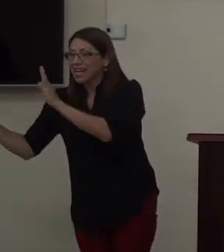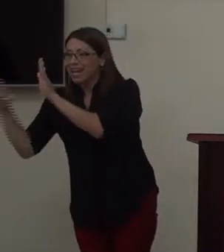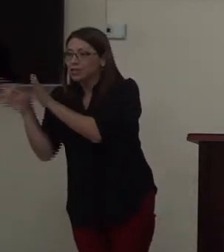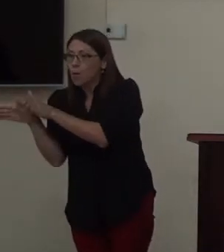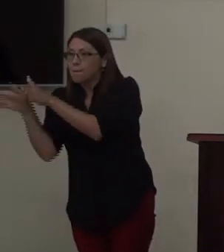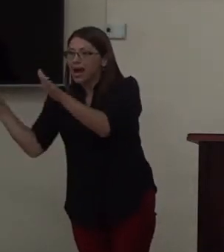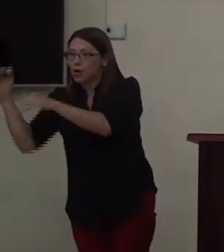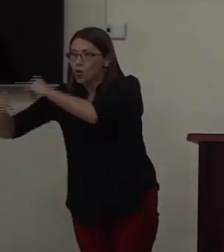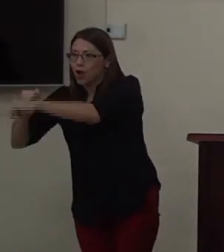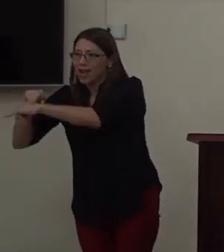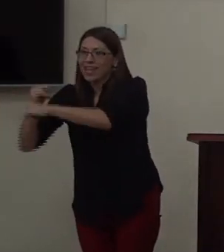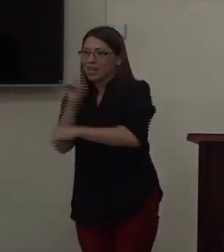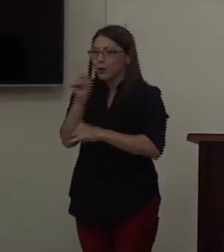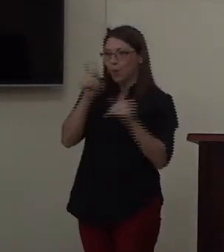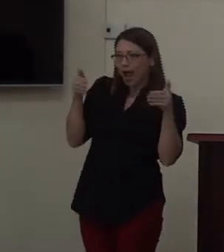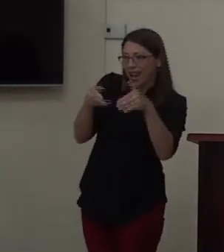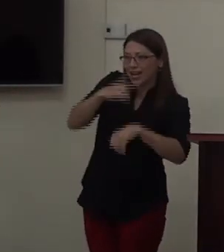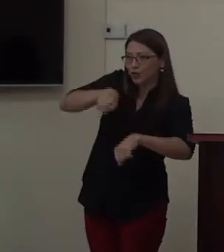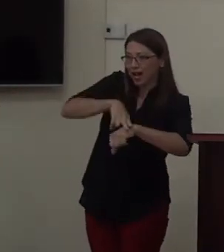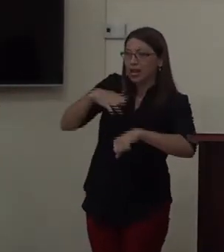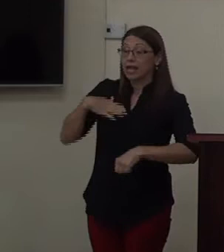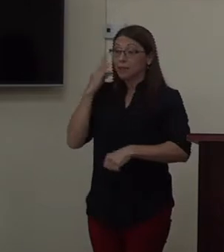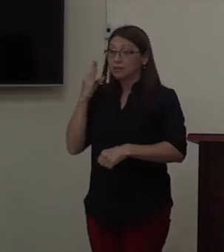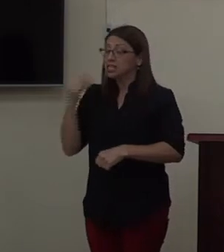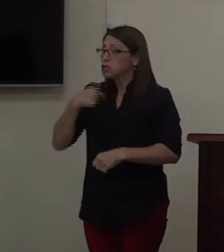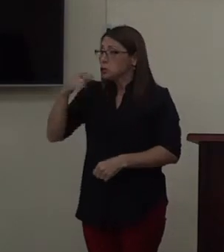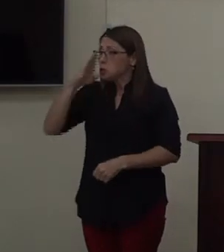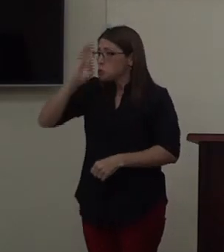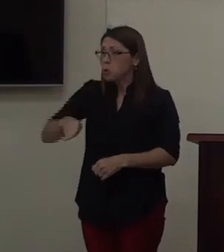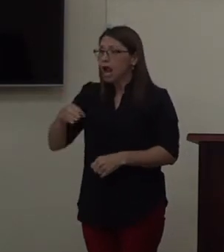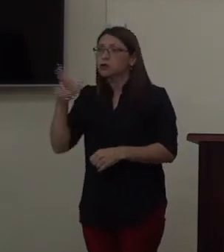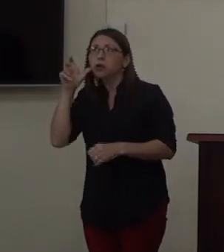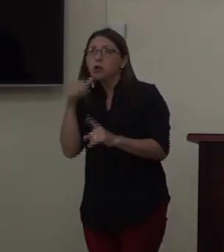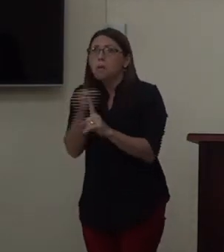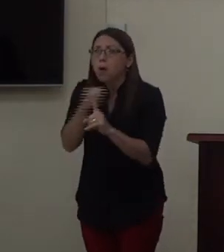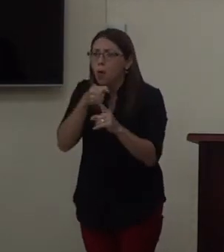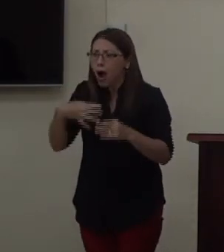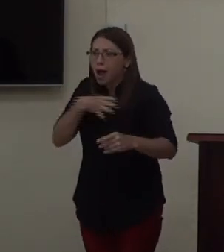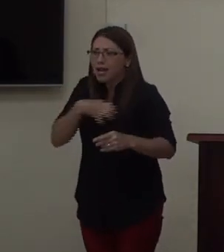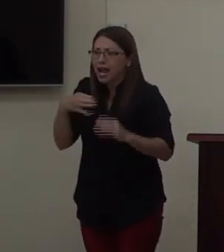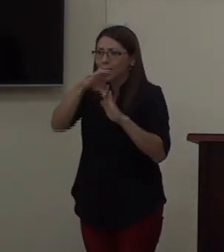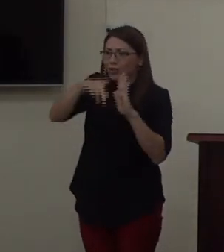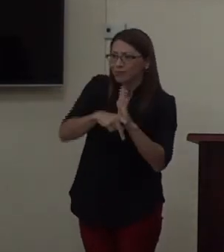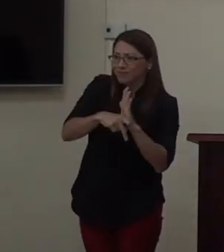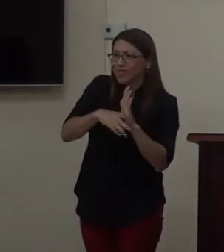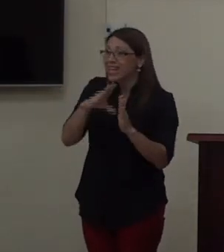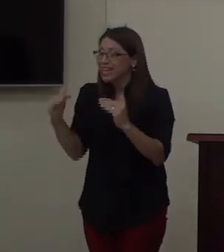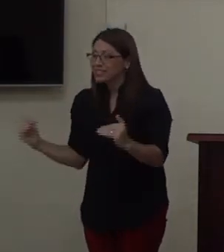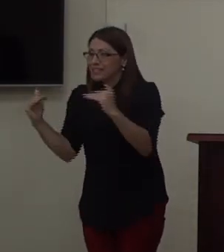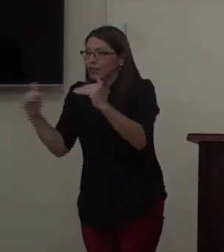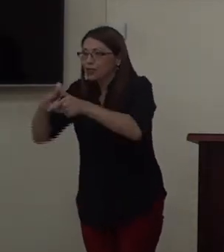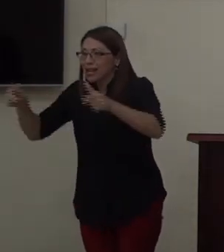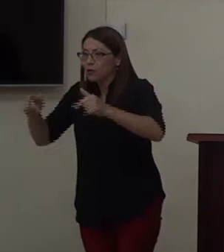digamos, nacional. Por ejemplo, en mi experiencia nunca nos he oído apelar a la constitución política y el estatus de las lenguas indígenas en la